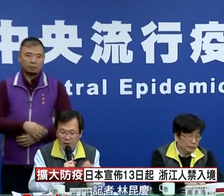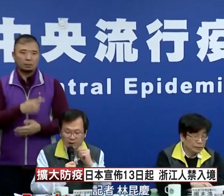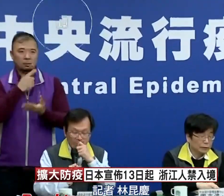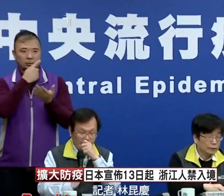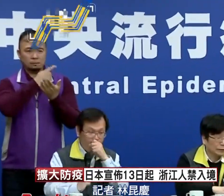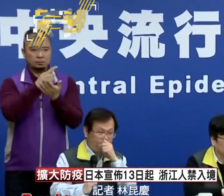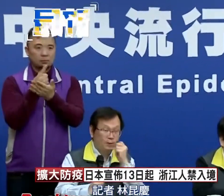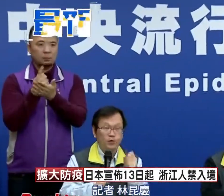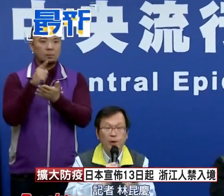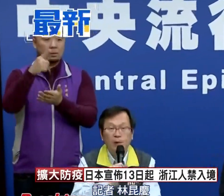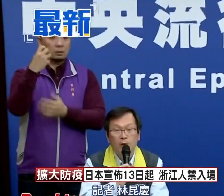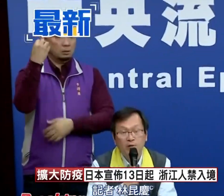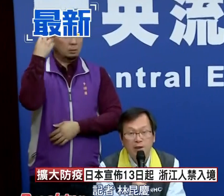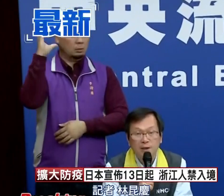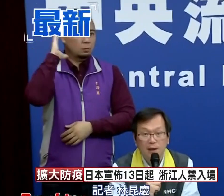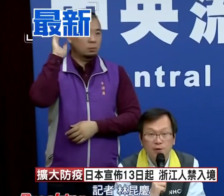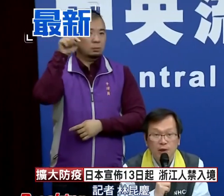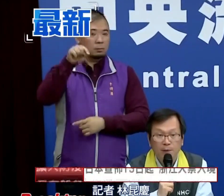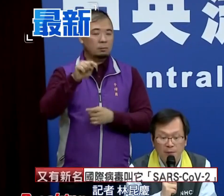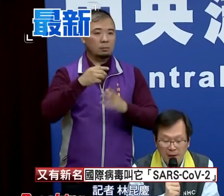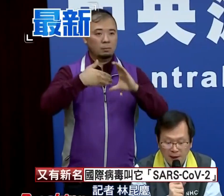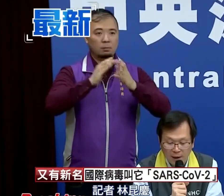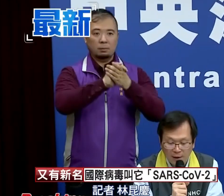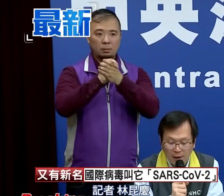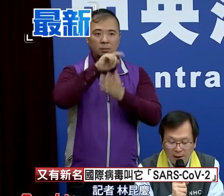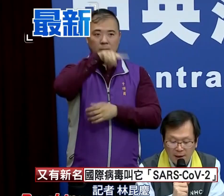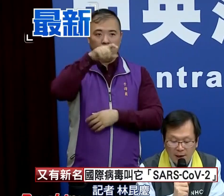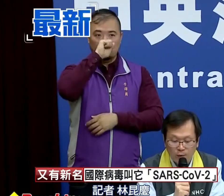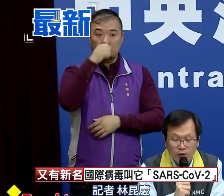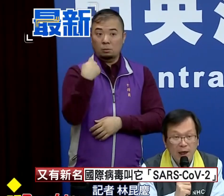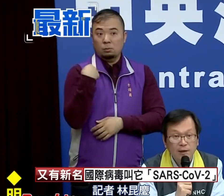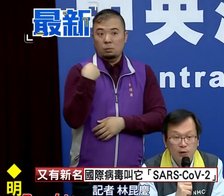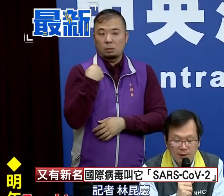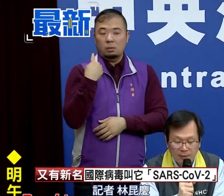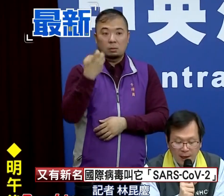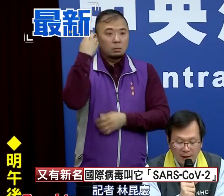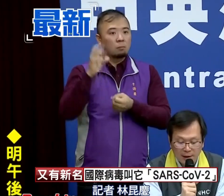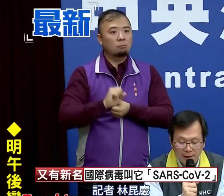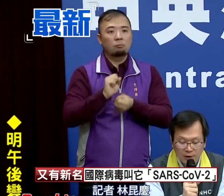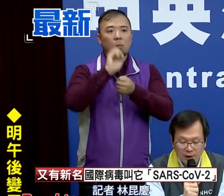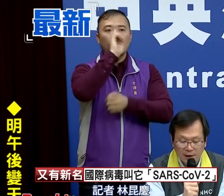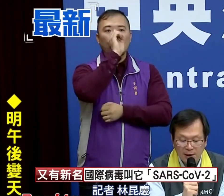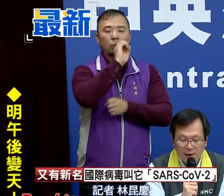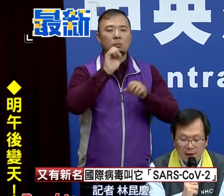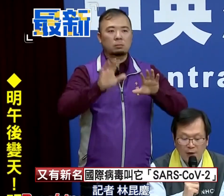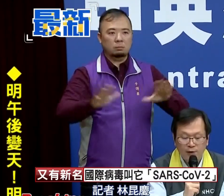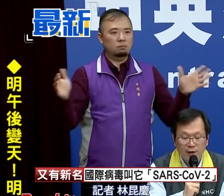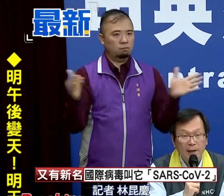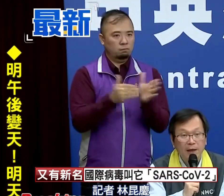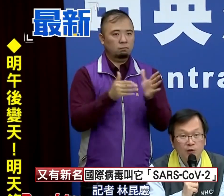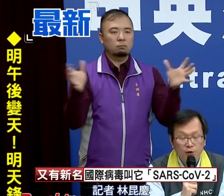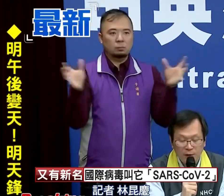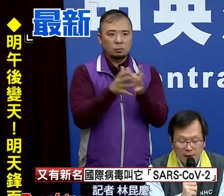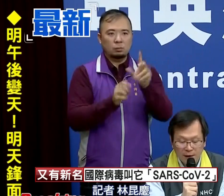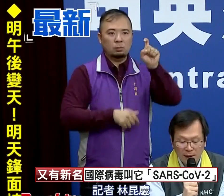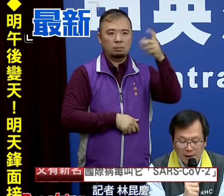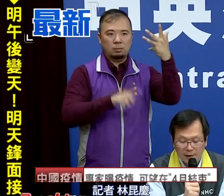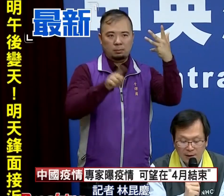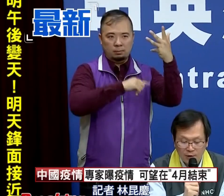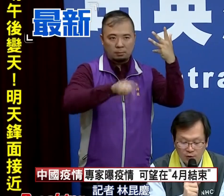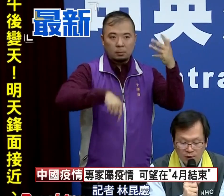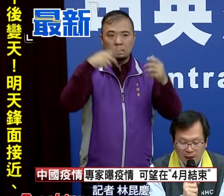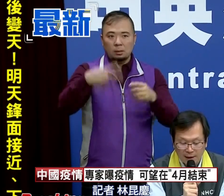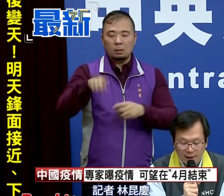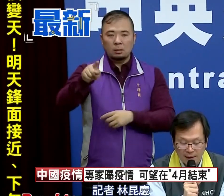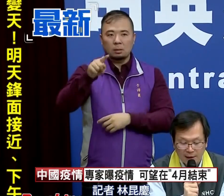得我国国籍的话，那么是不受影响哦。那么陈时中也提到了，是因为这个防疫的能量有限，目前以这个国人为优